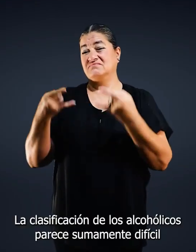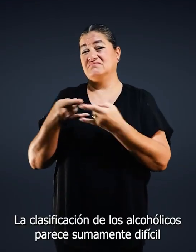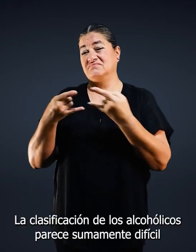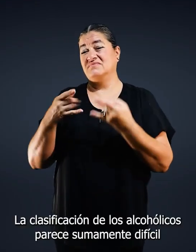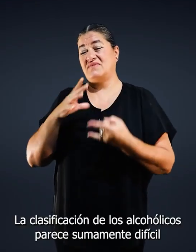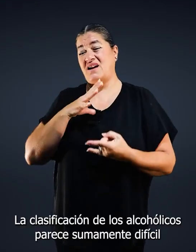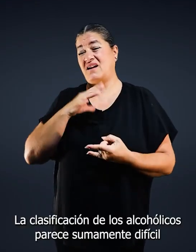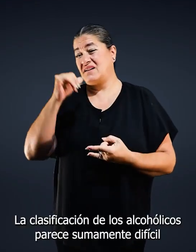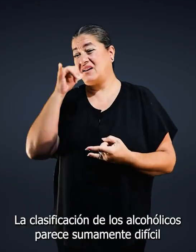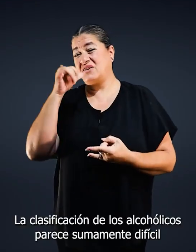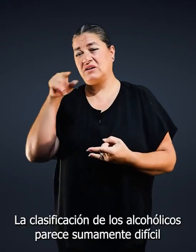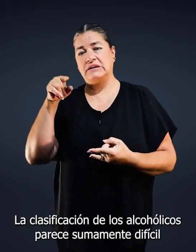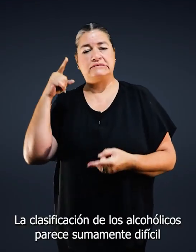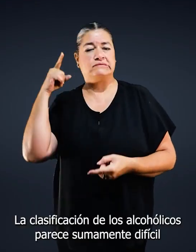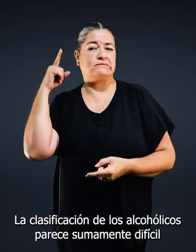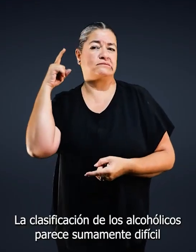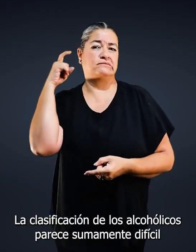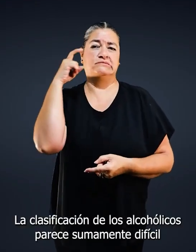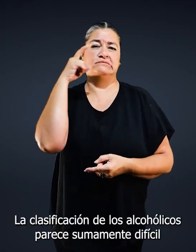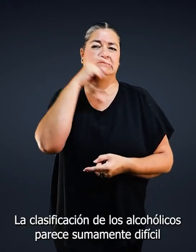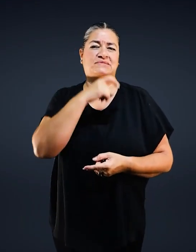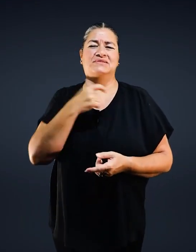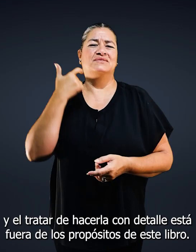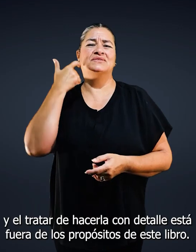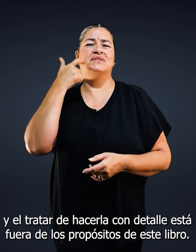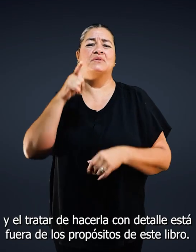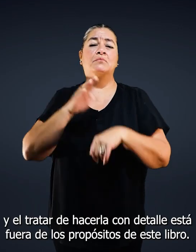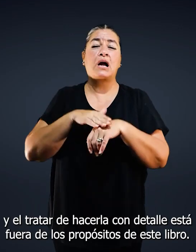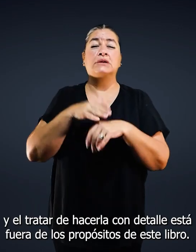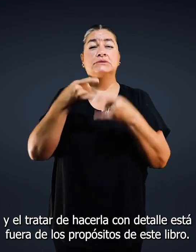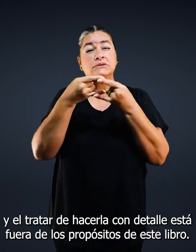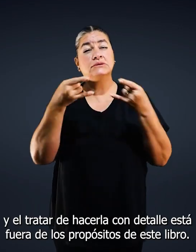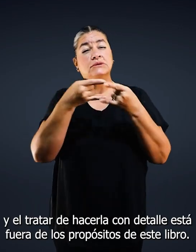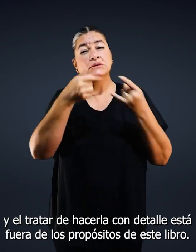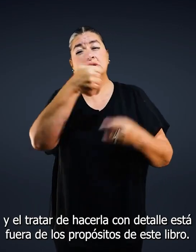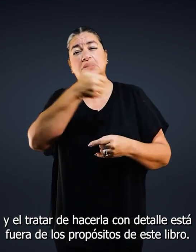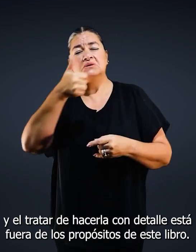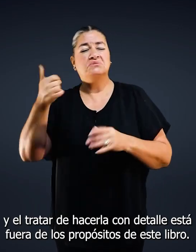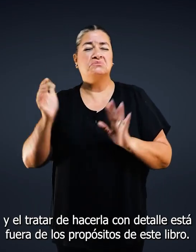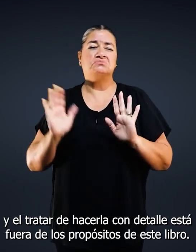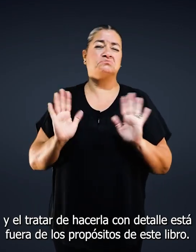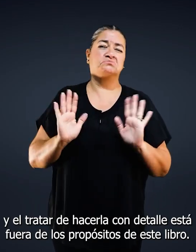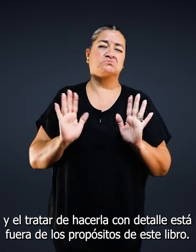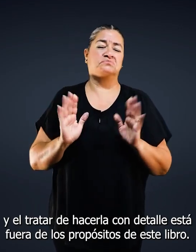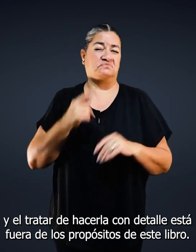La clasificación de los alcohólicos parece sumamente difícil, y el tratar de hacerla con detalle está fuera de los propósitos de este